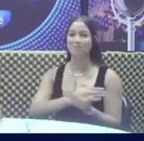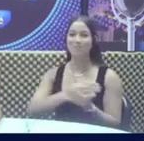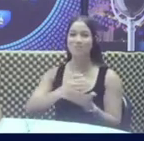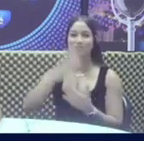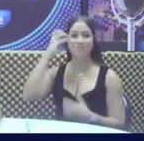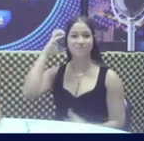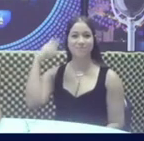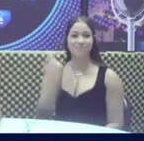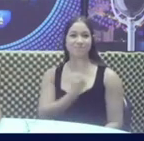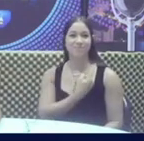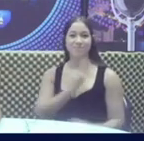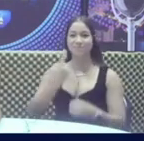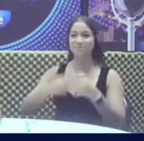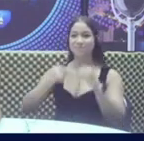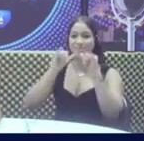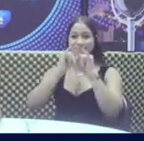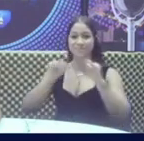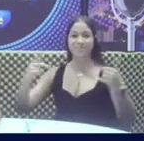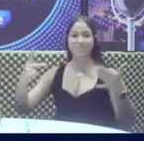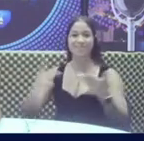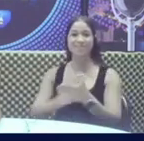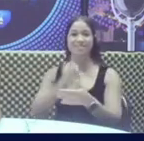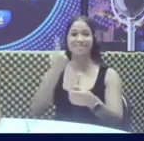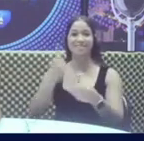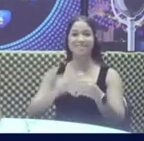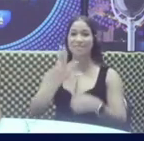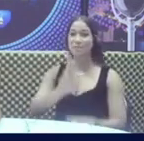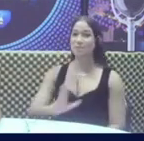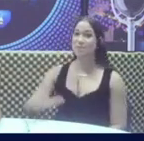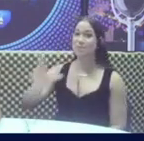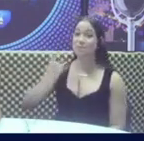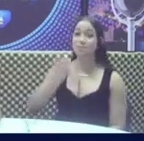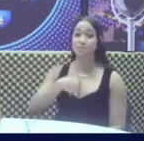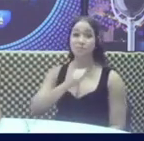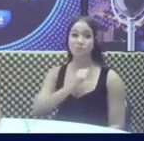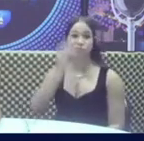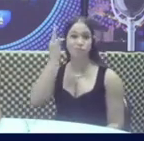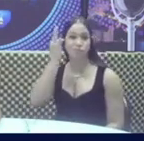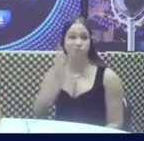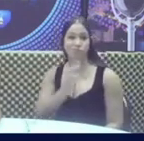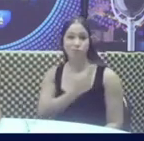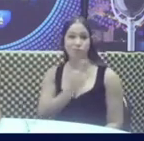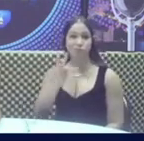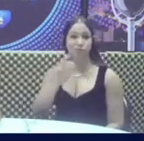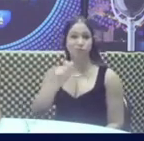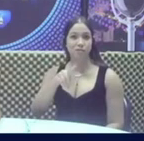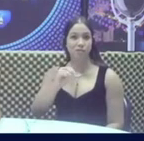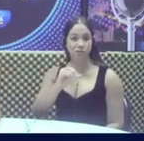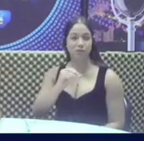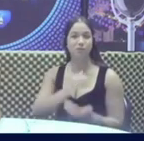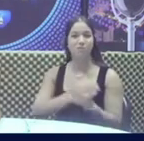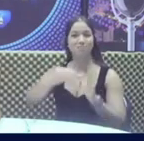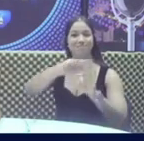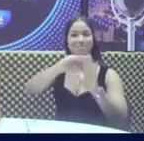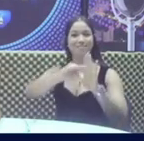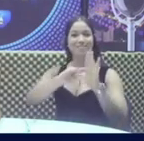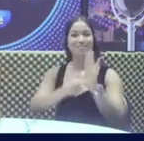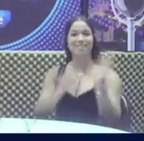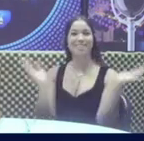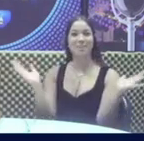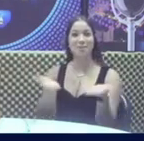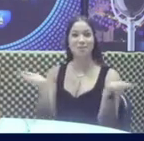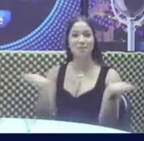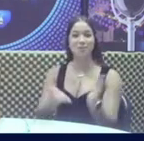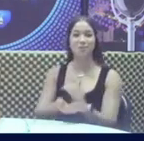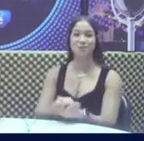Nossa Cidade com boletim de notícias sobre o que de fato acontece em Uberlândia. Eu sou o Fernando Cássio e começamos com os destaques da edição